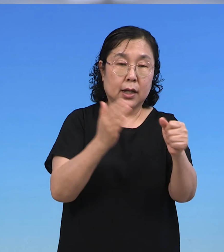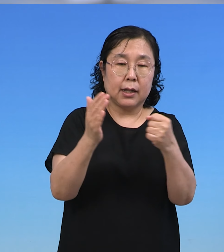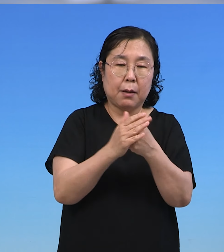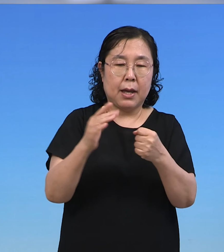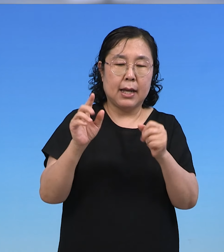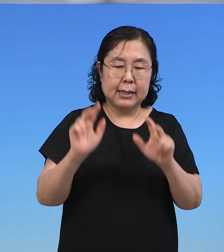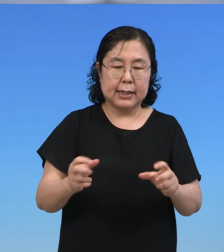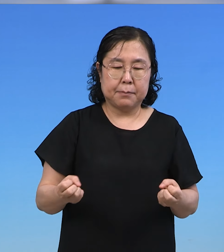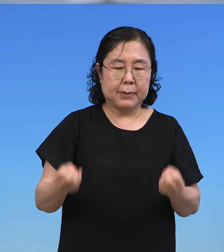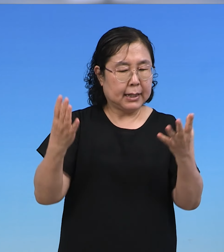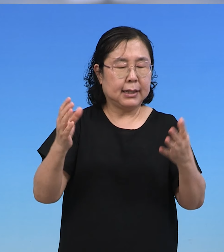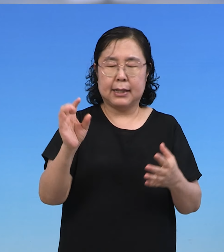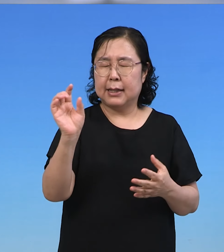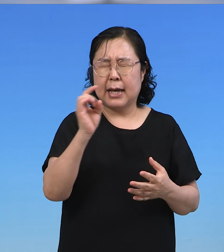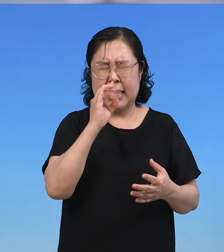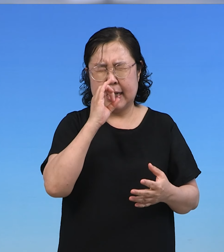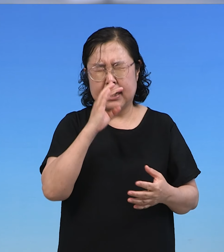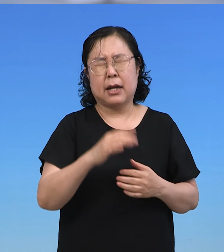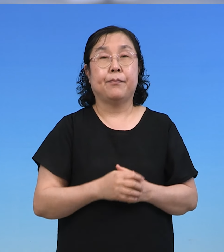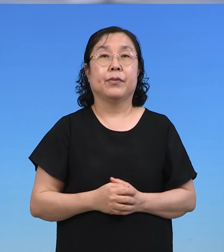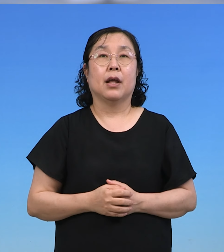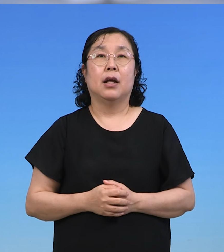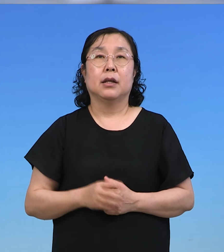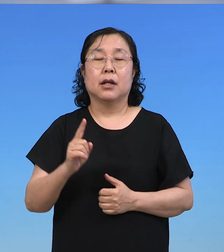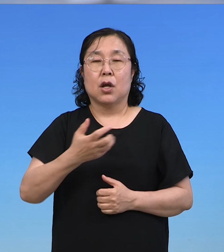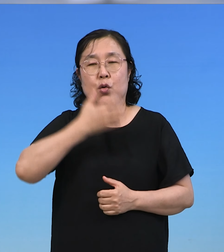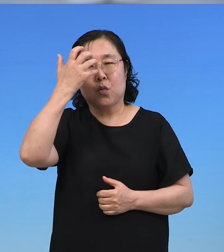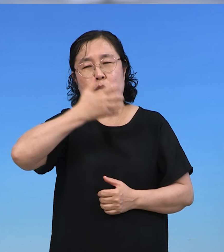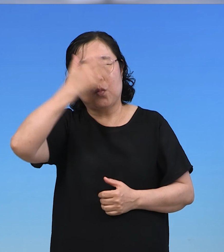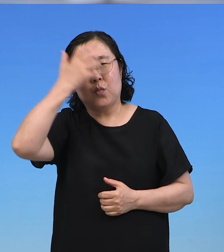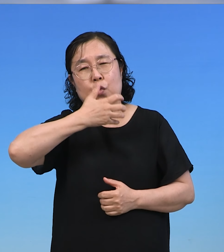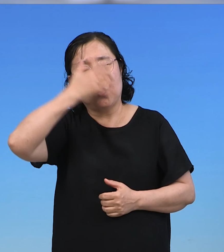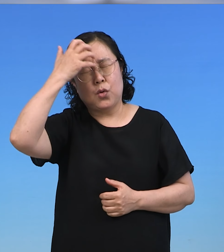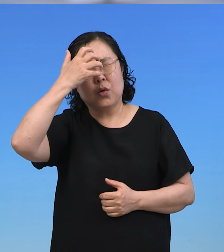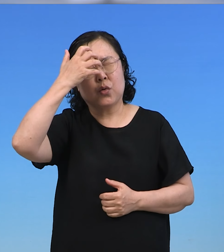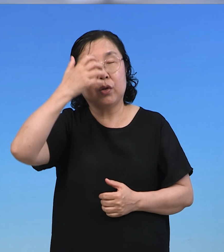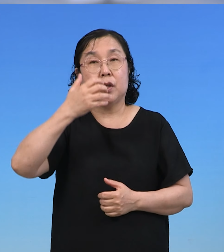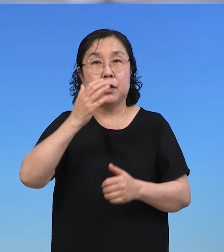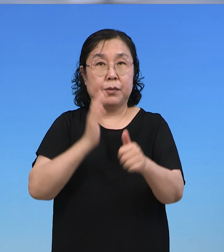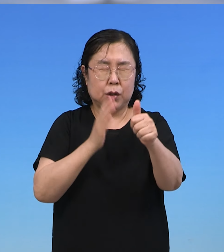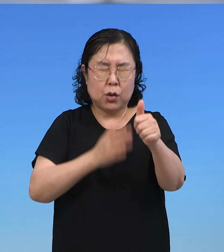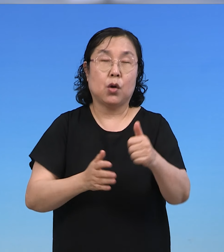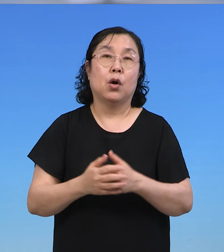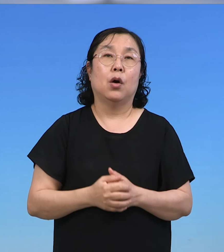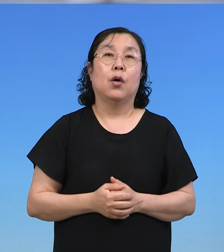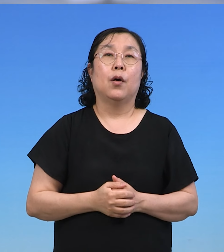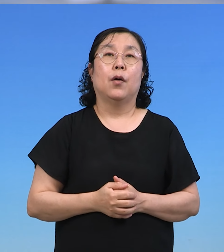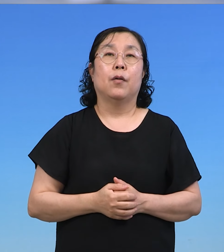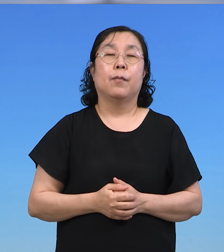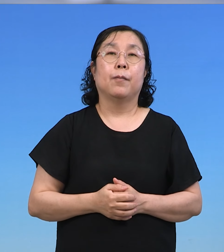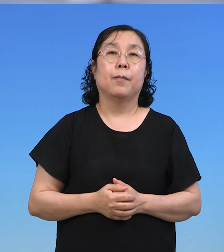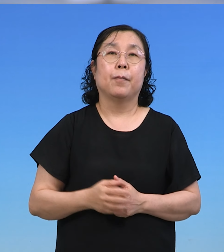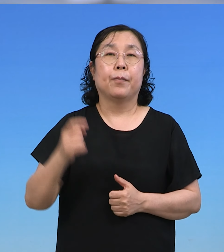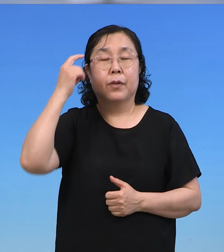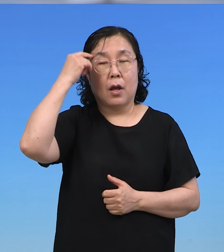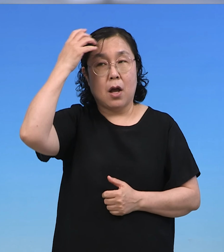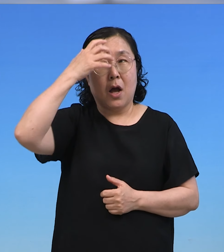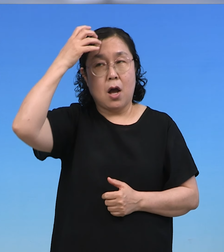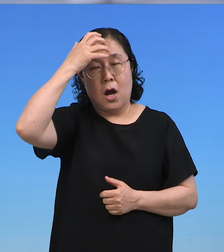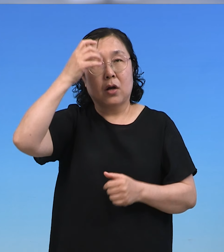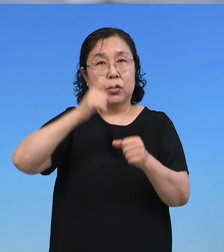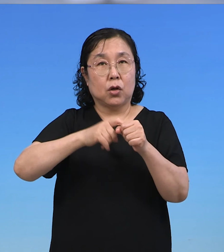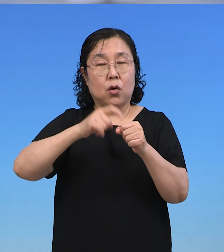그러면서 우리가 꿈꾸면서 가시면 돼요. 자주자주 이 꿈을 꾸시면 돼요. 그 영화 장면을 보면서 이건 뭐 영적으로 하나님이 그냥